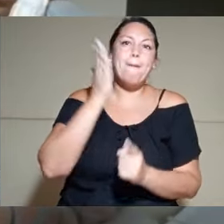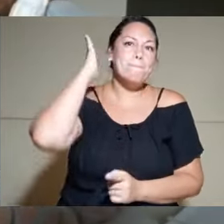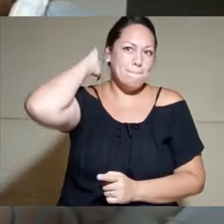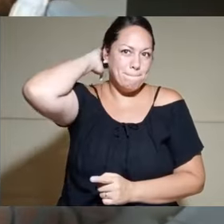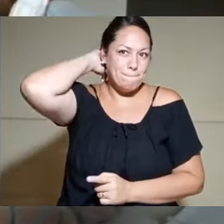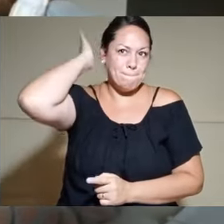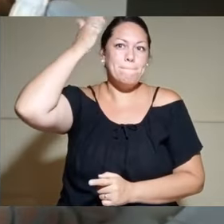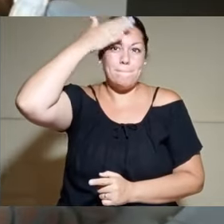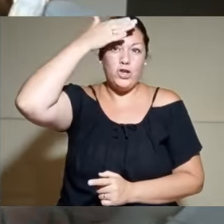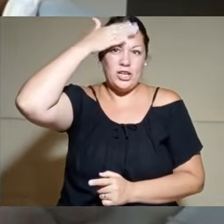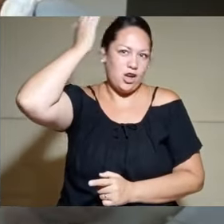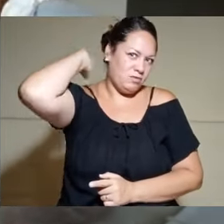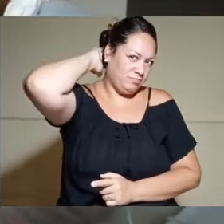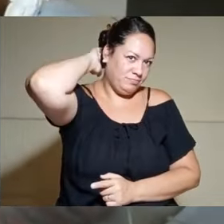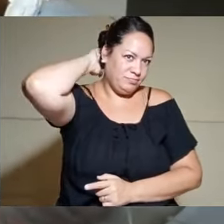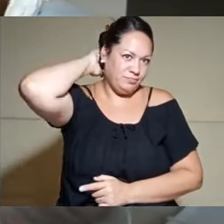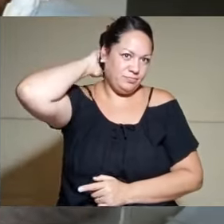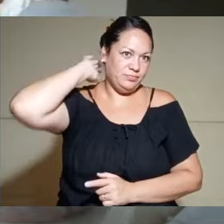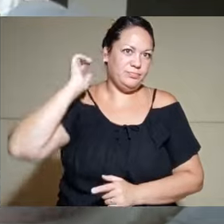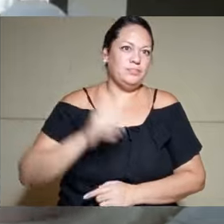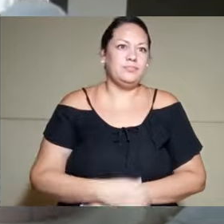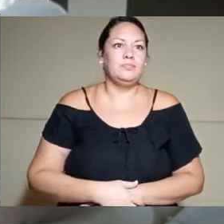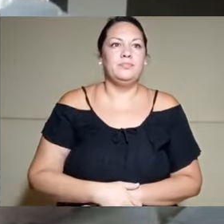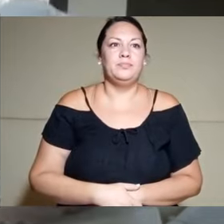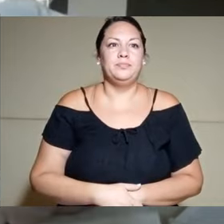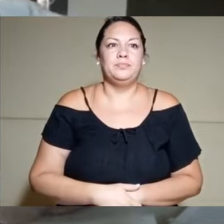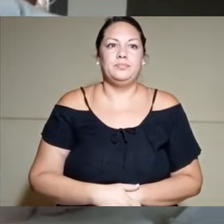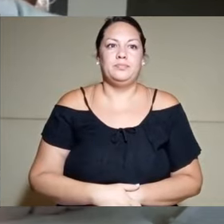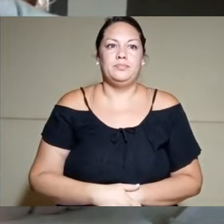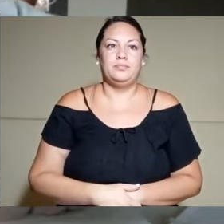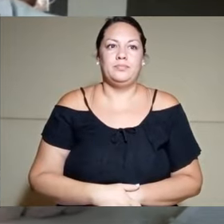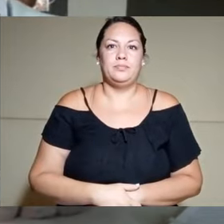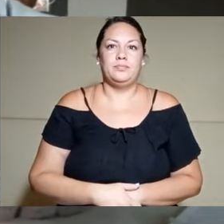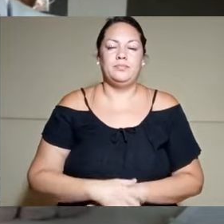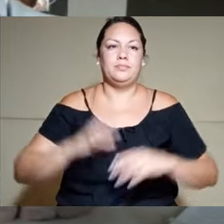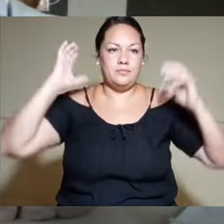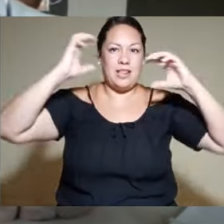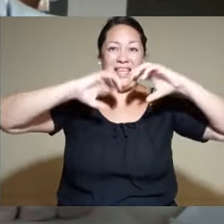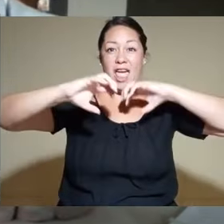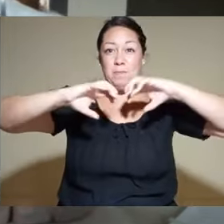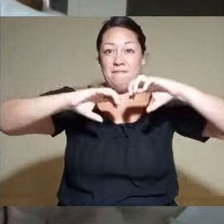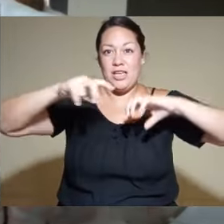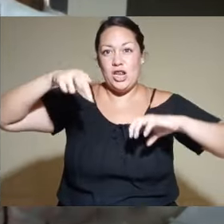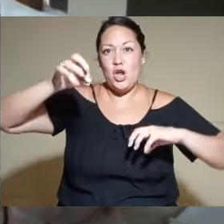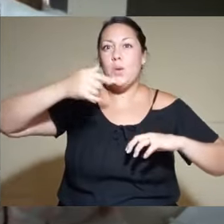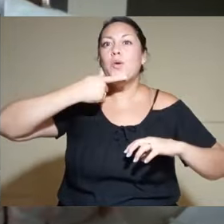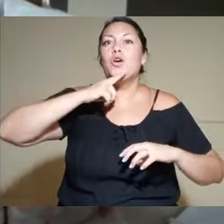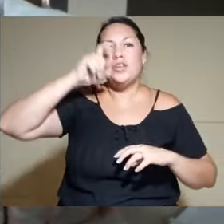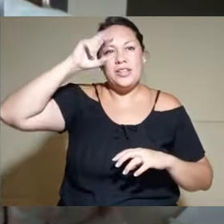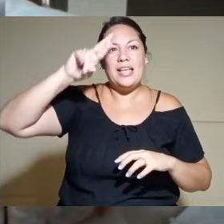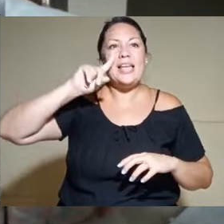cara lateral derecha, una cara lateral izquierda, sigo girando y tengo la parte posterior. ¿Sí? Esta es la